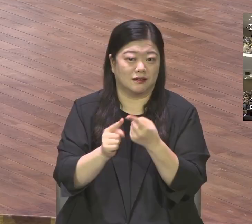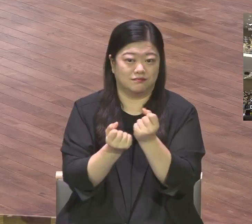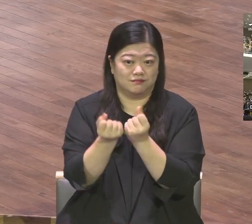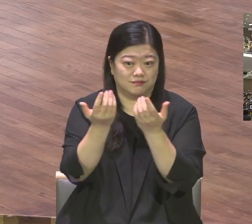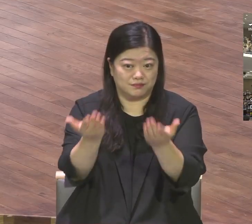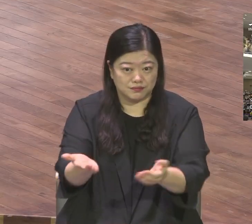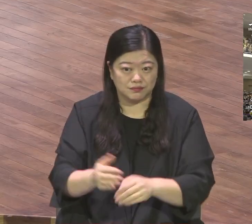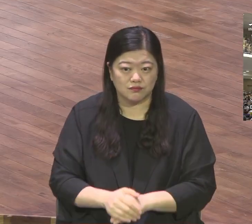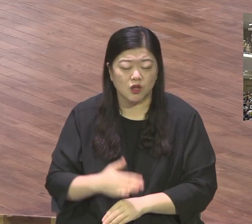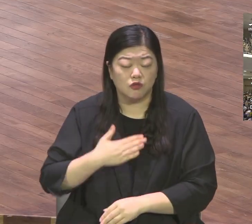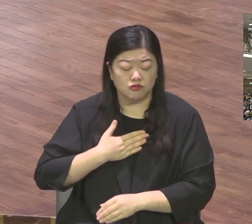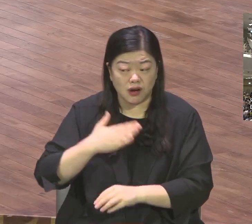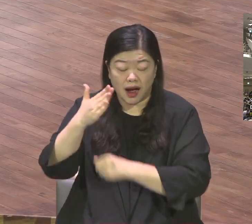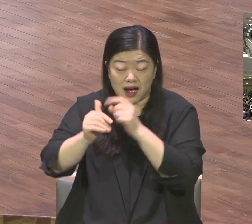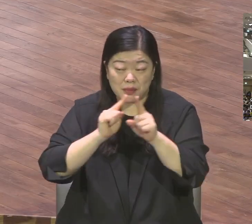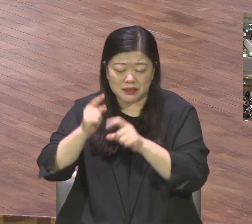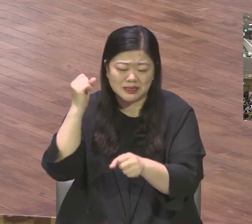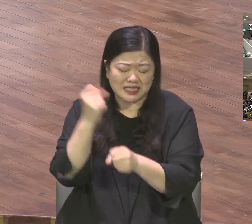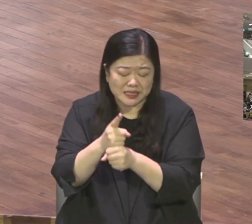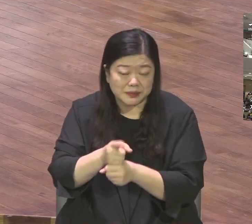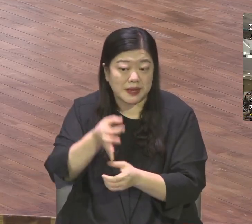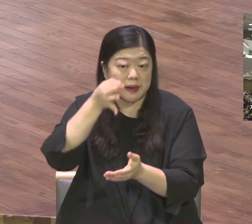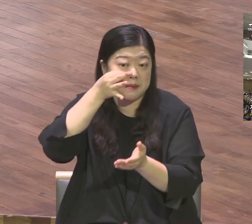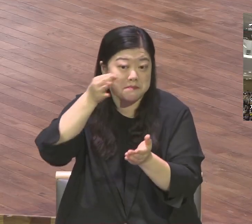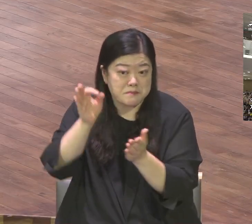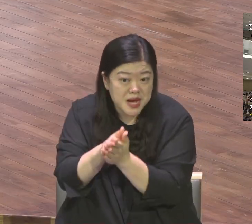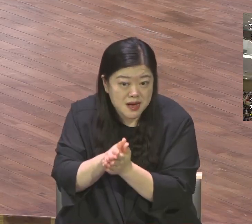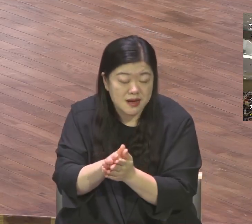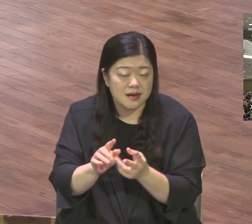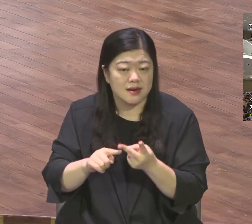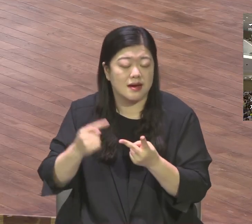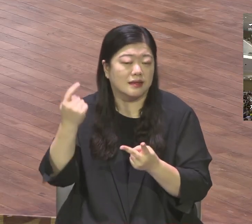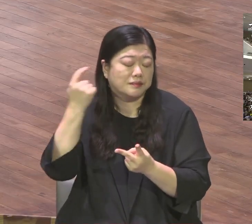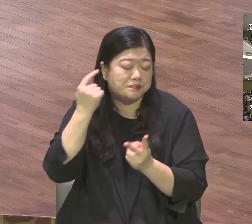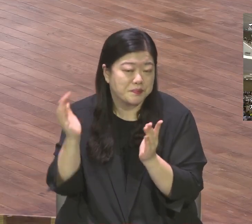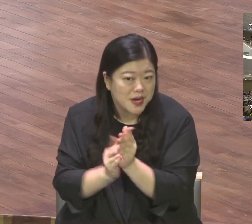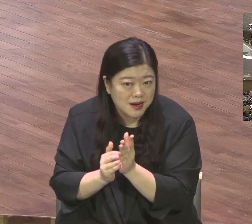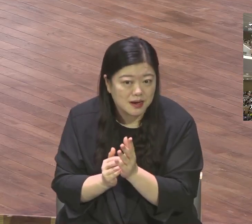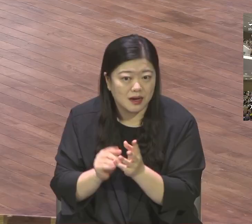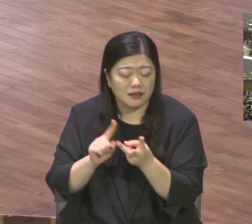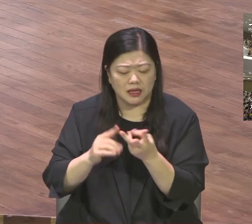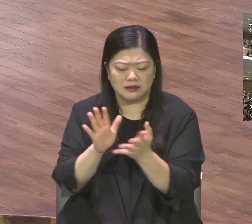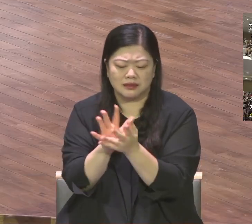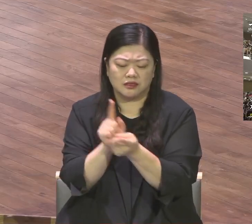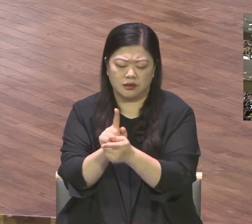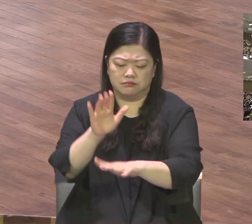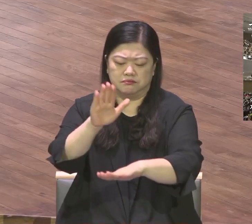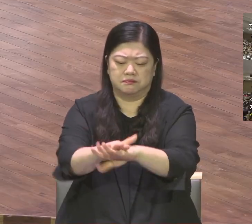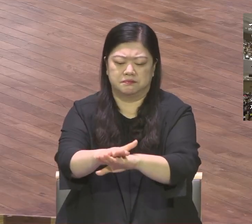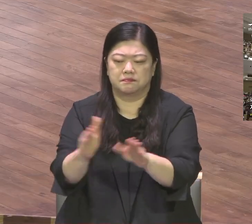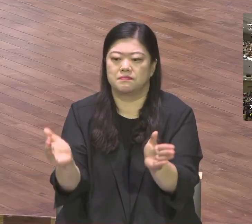우리가 들은 바요 눈으로 본 바요 자세히 보고 우리의 손으로 만진 바라.